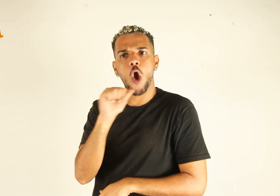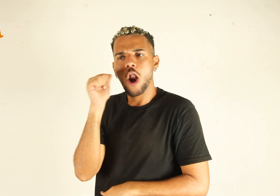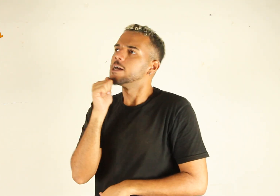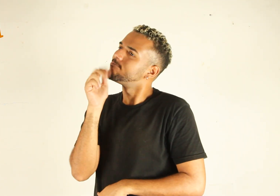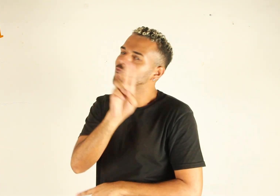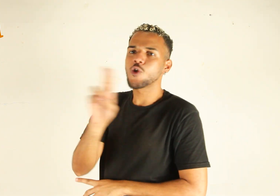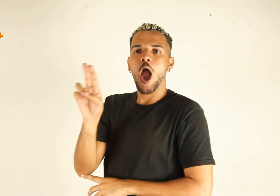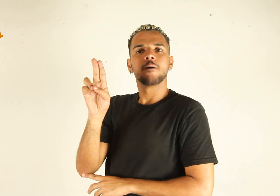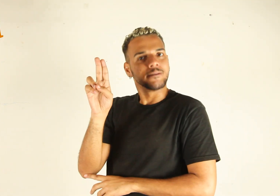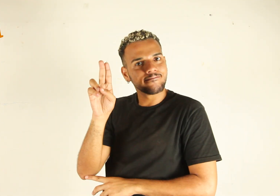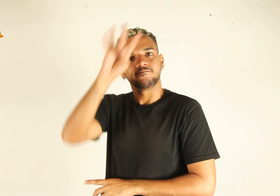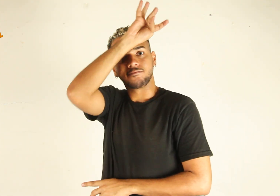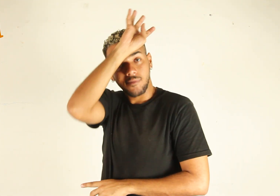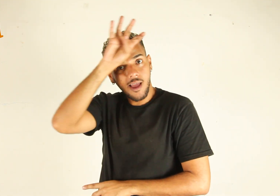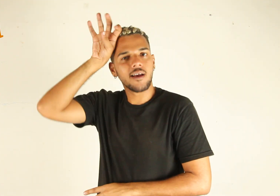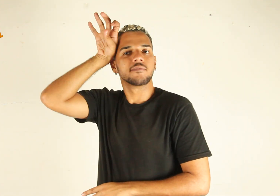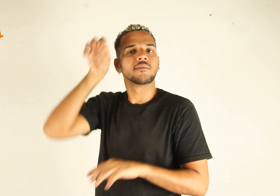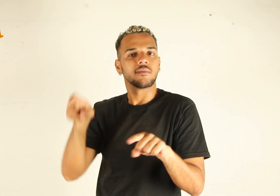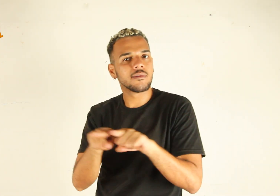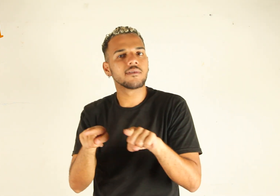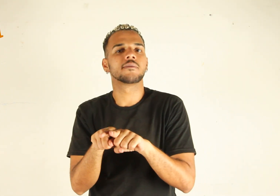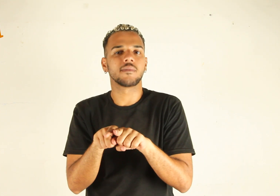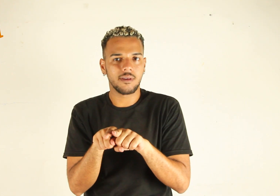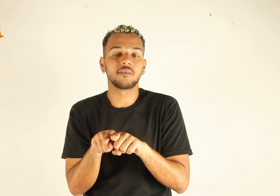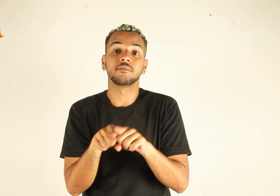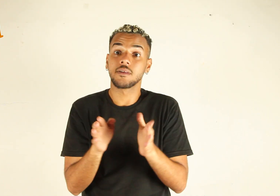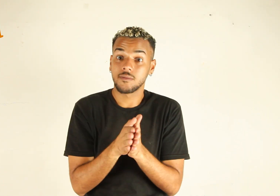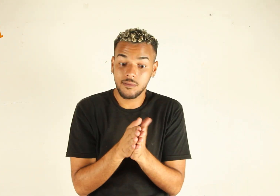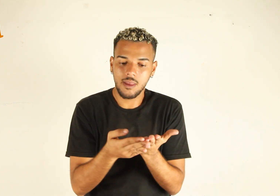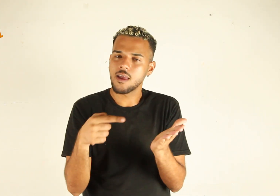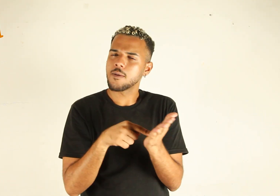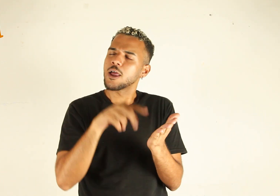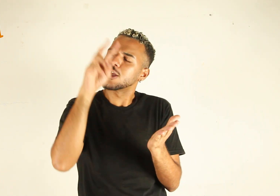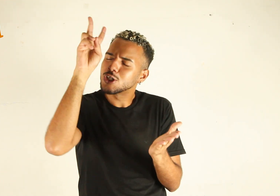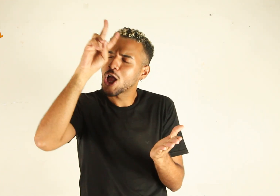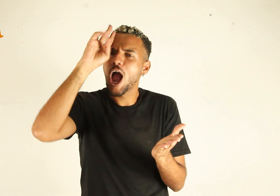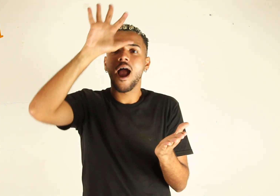líderes femininas da África, além de acrescentar a rainha na série Mulheres na